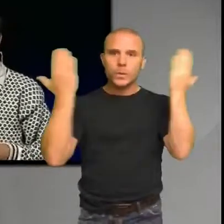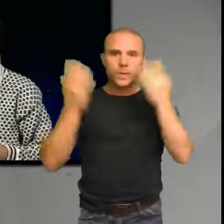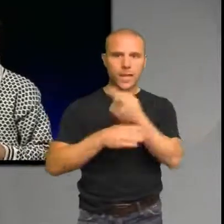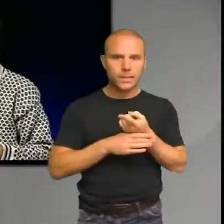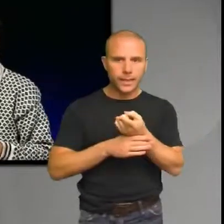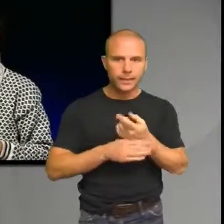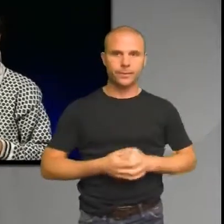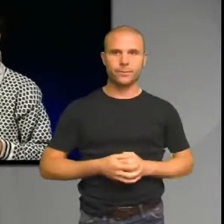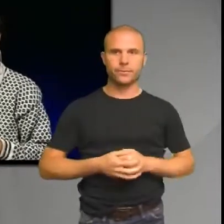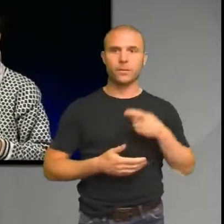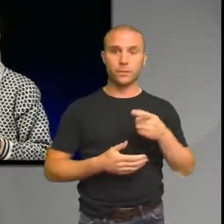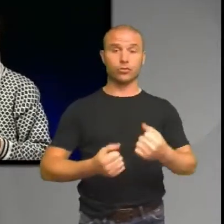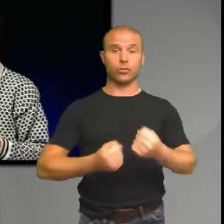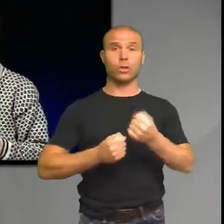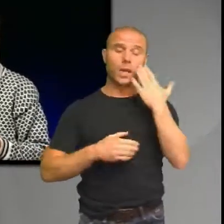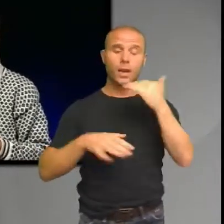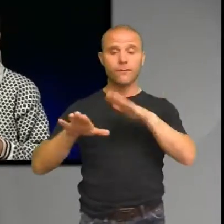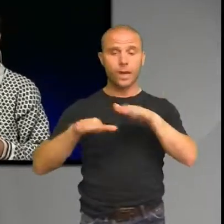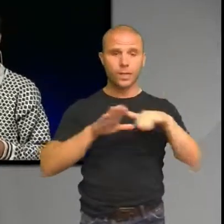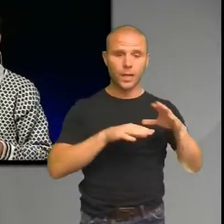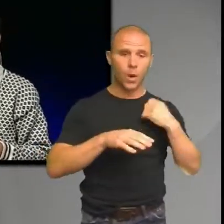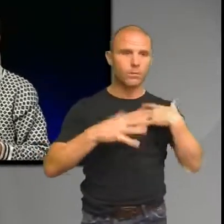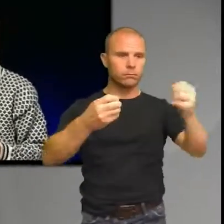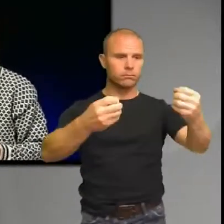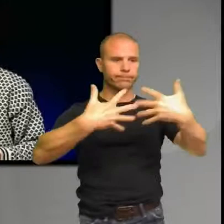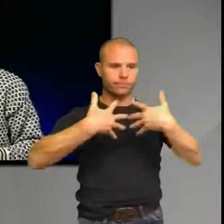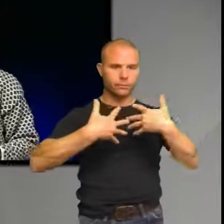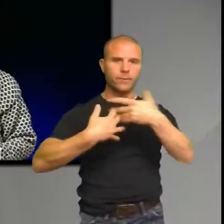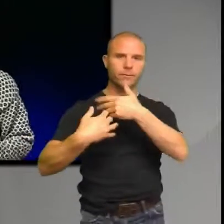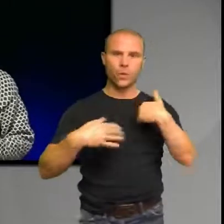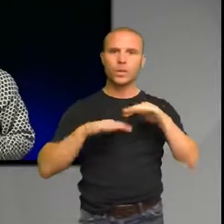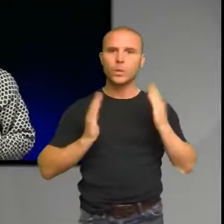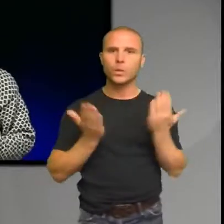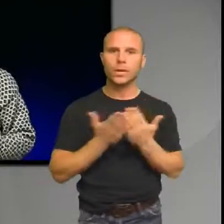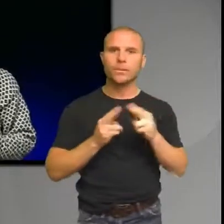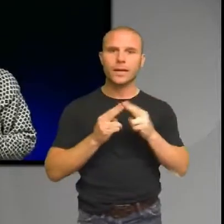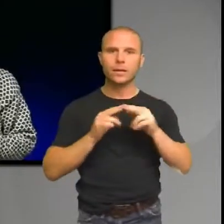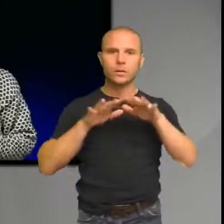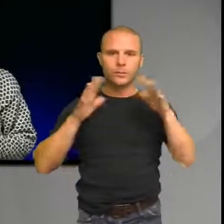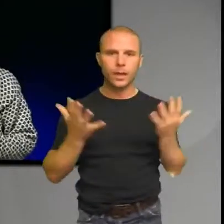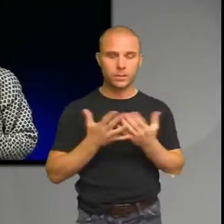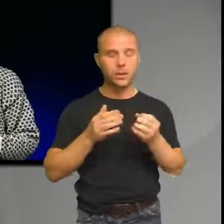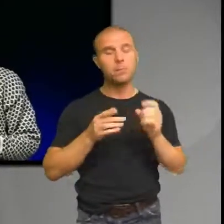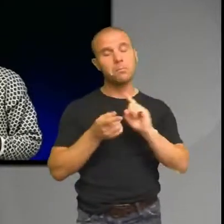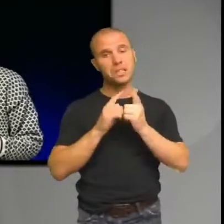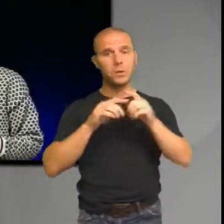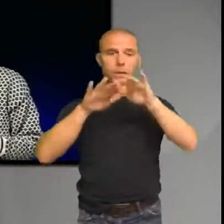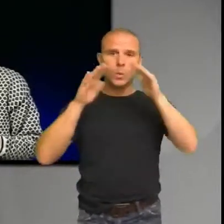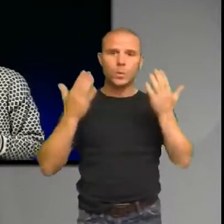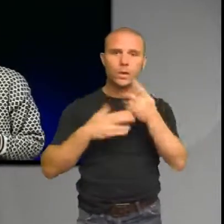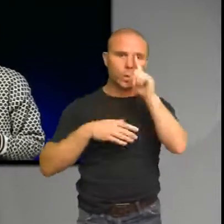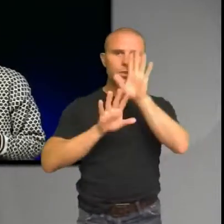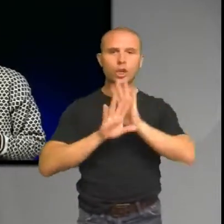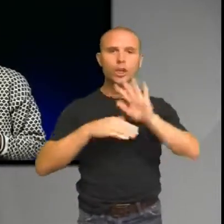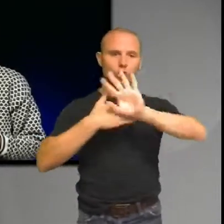Styrkan kan variera vid dessa solstormarna när de når jordens magnetosfär och omger jorden som en osynlig sköld. Men trots skölden